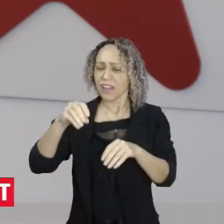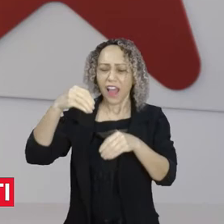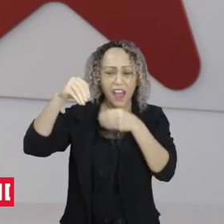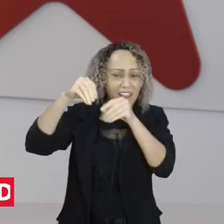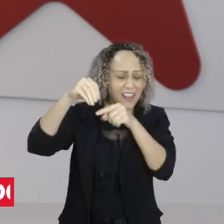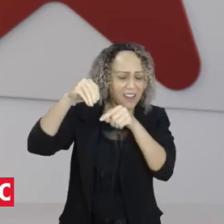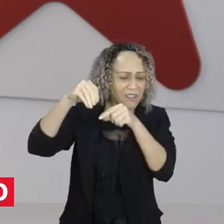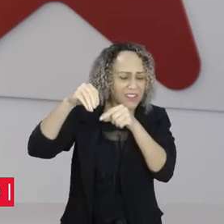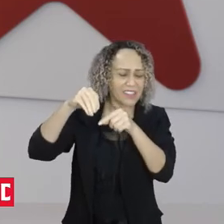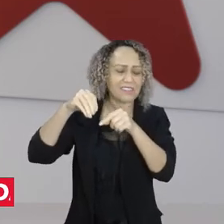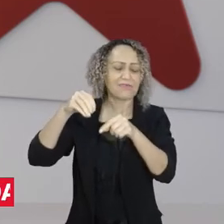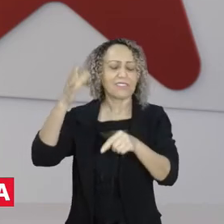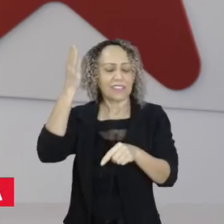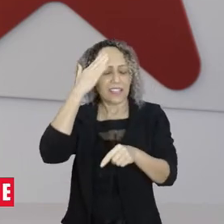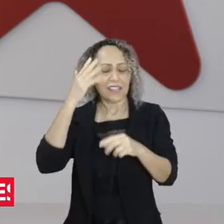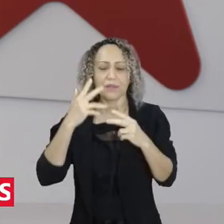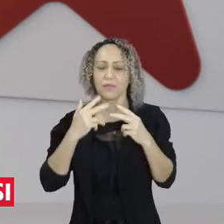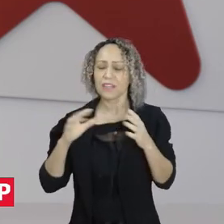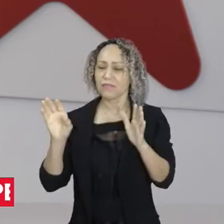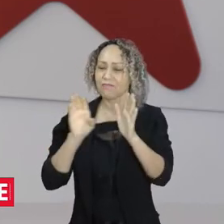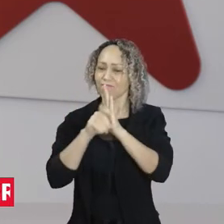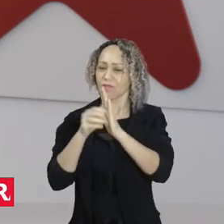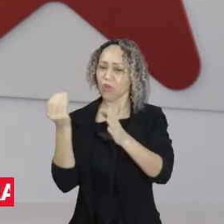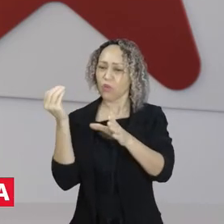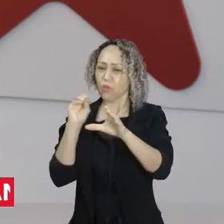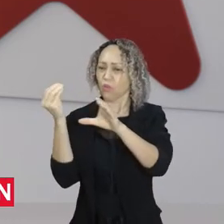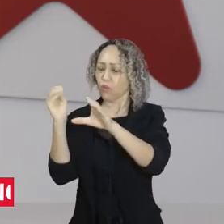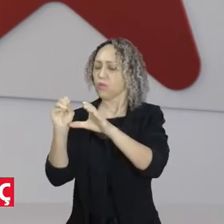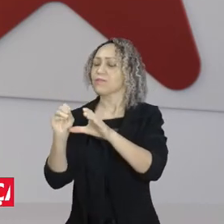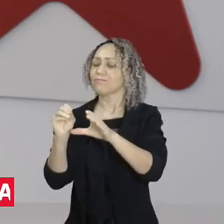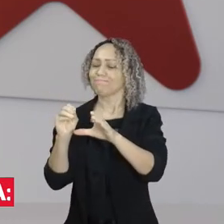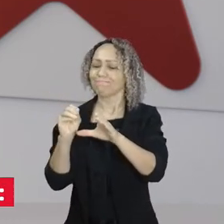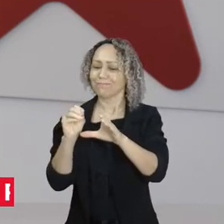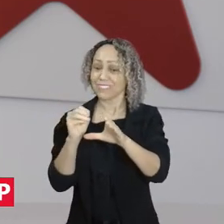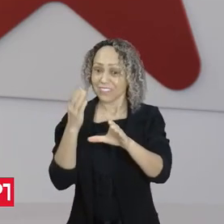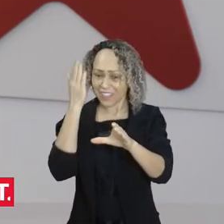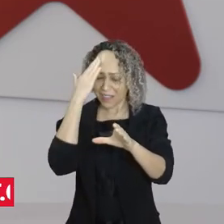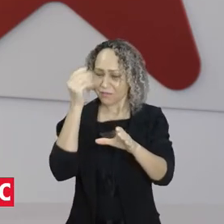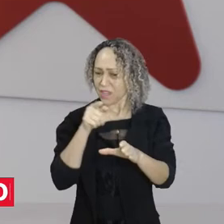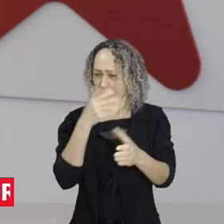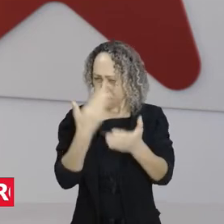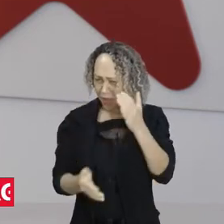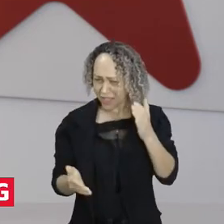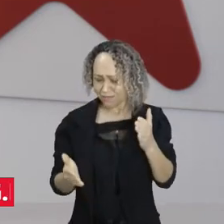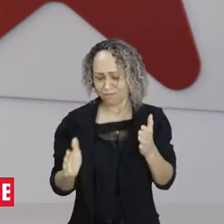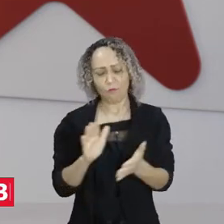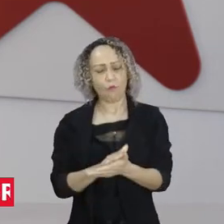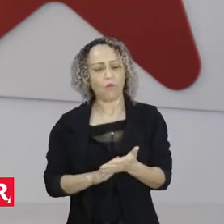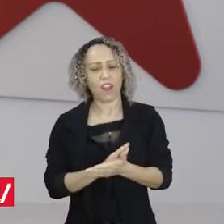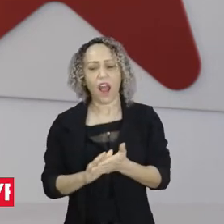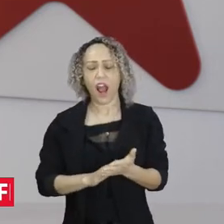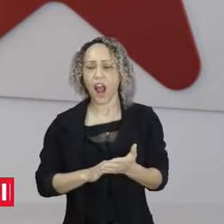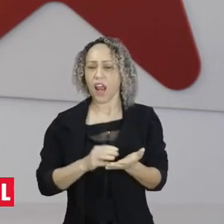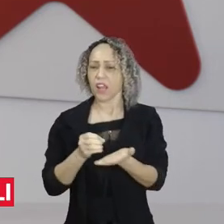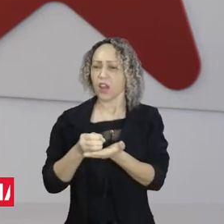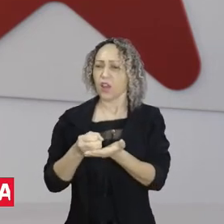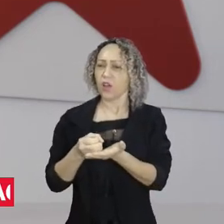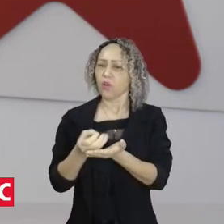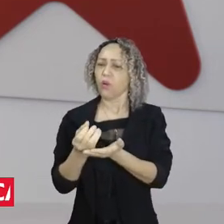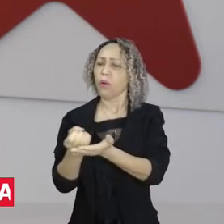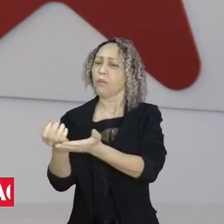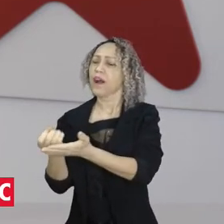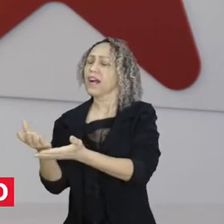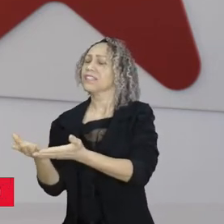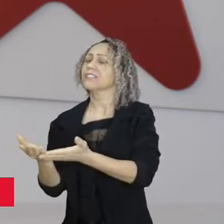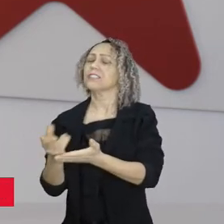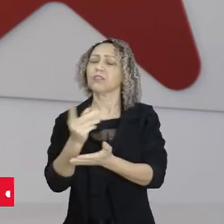assim que esses conteúdos forem postados e você não perde nada. E muito importante, compartilhe o jornal PT